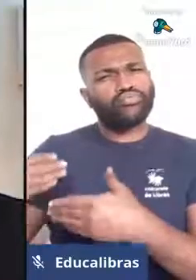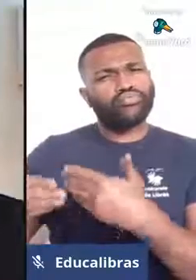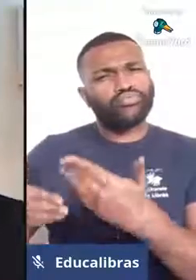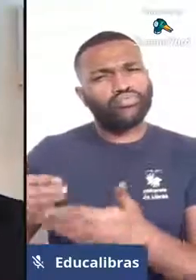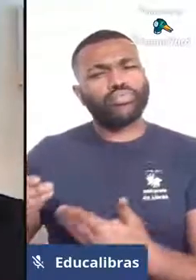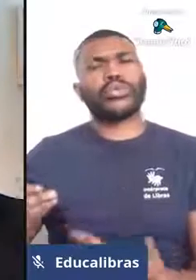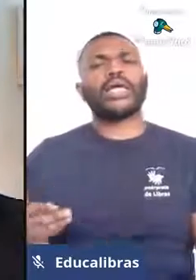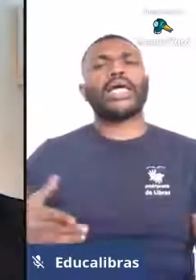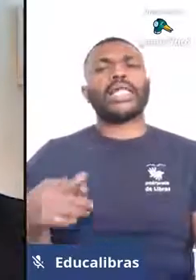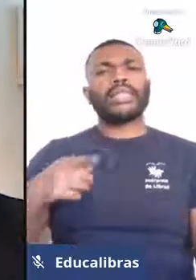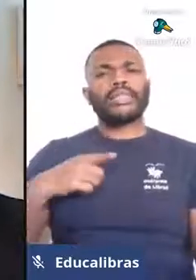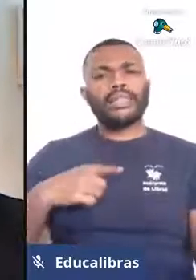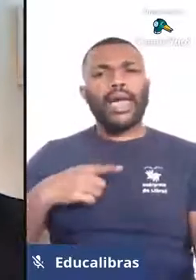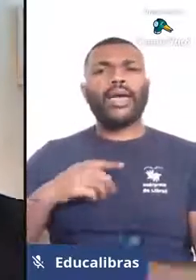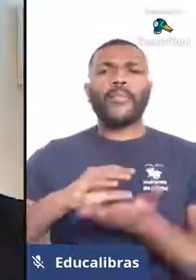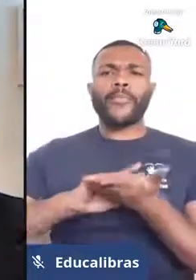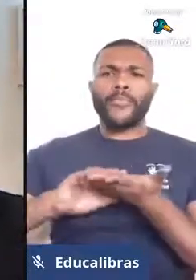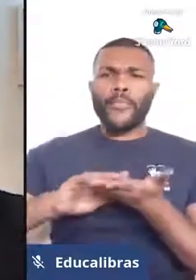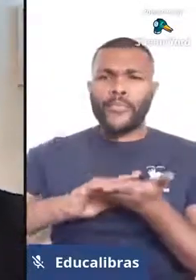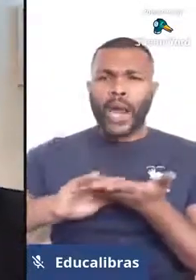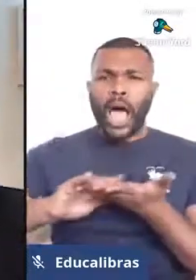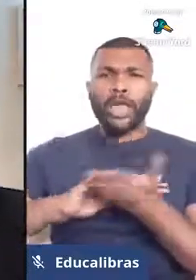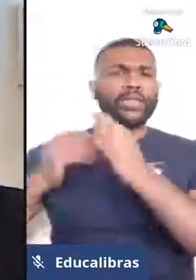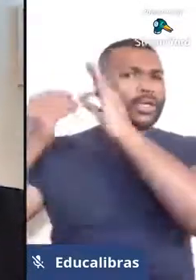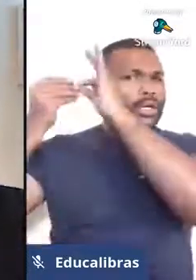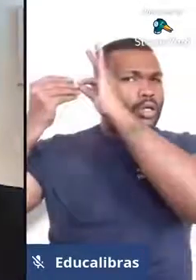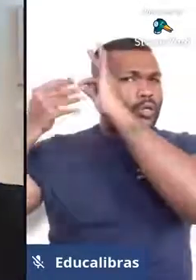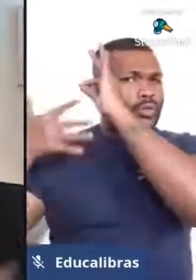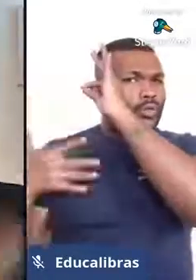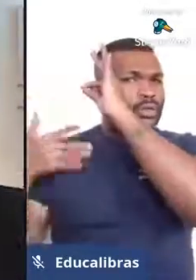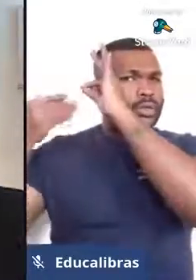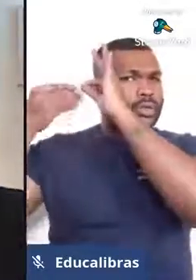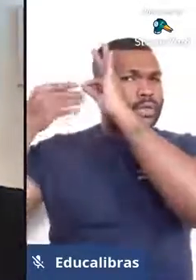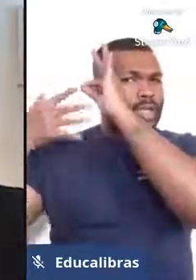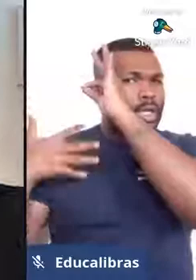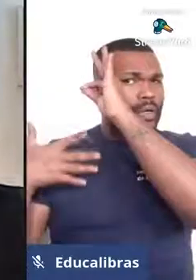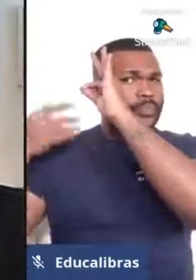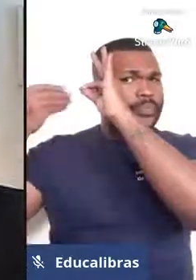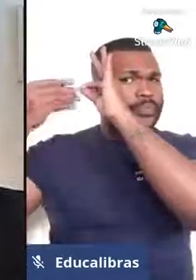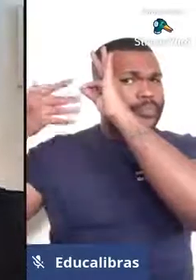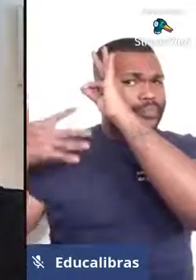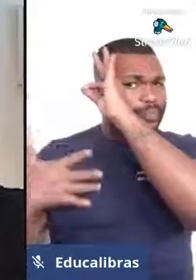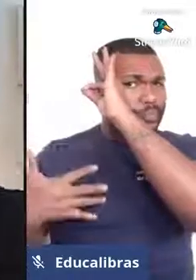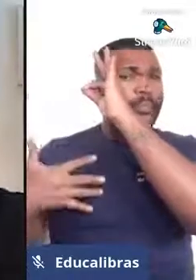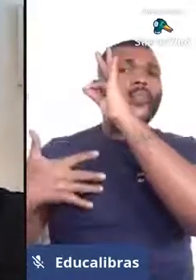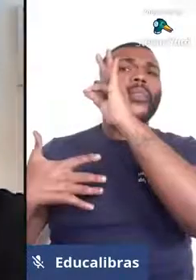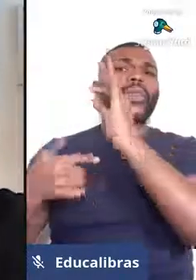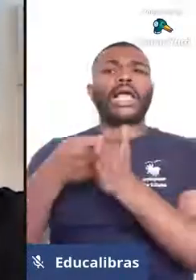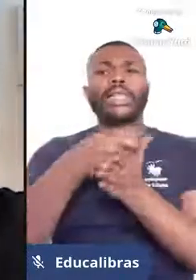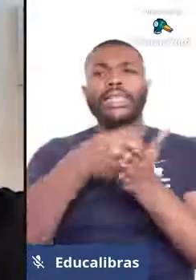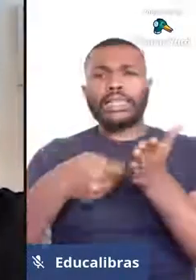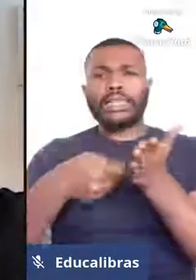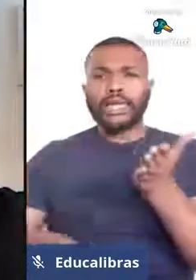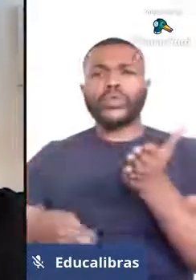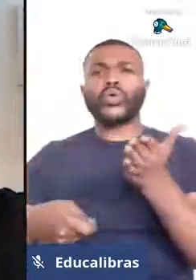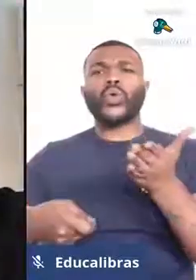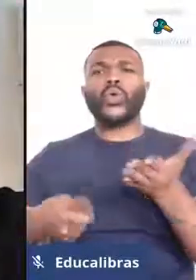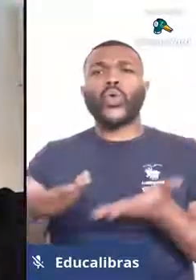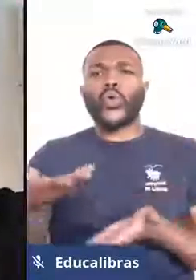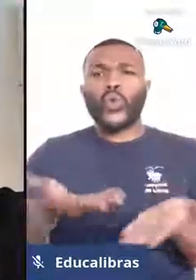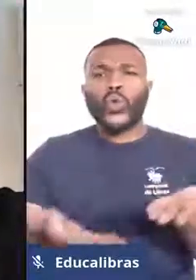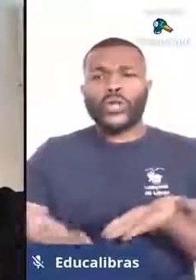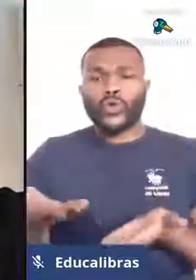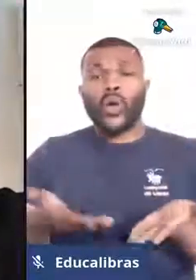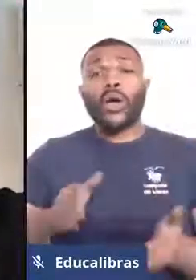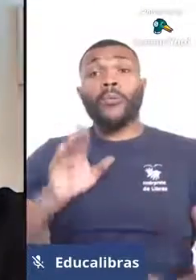material em braille, audiodescrição de um texto curatorial, mas ainda não há aquela